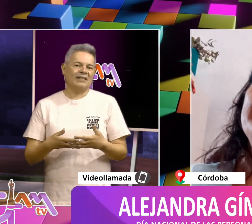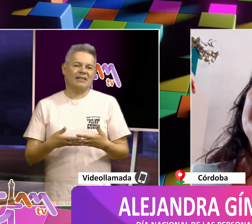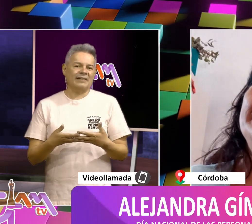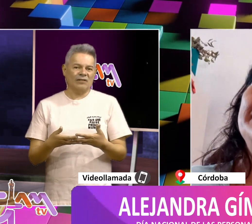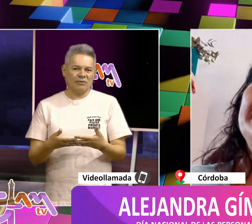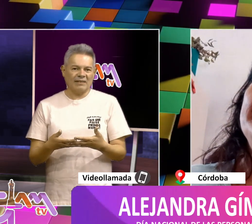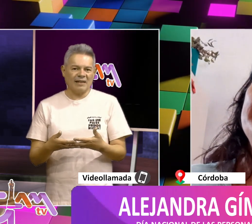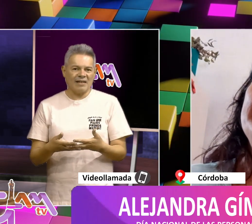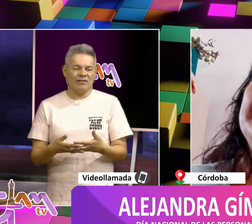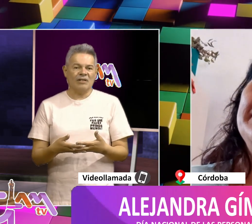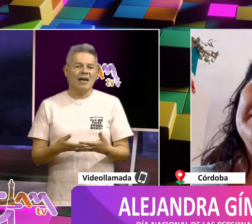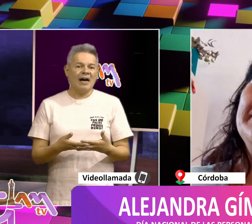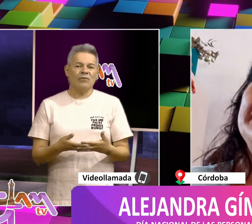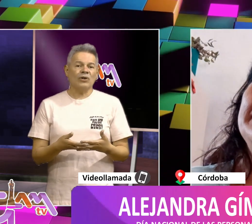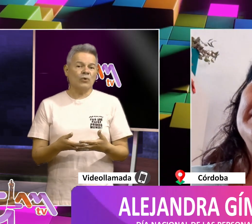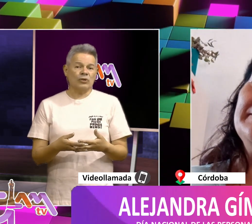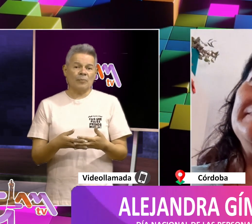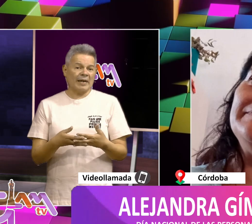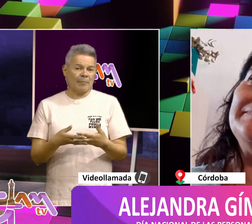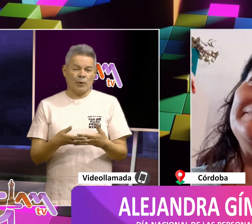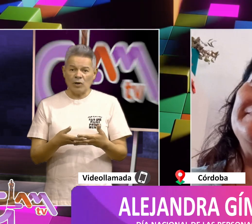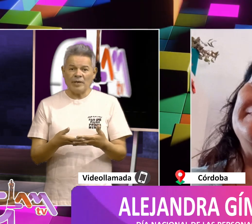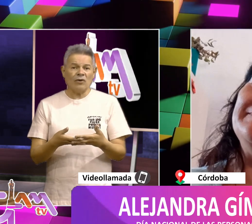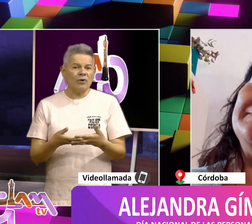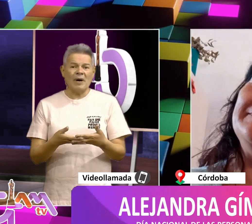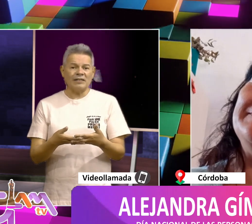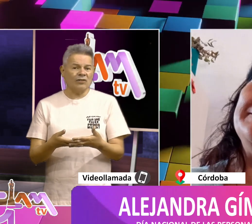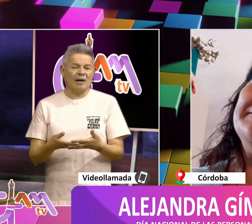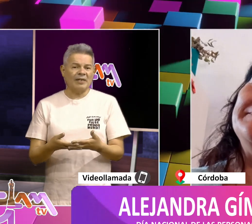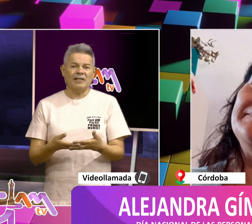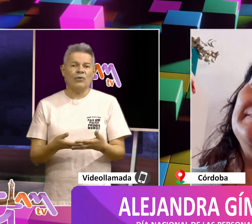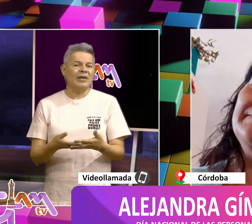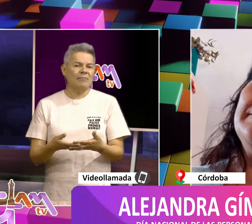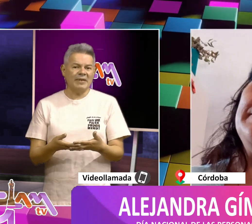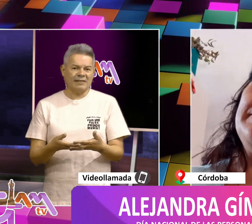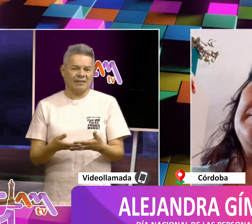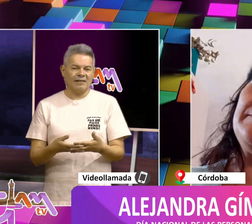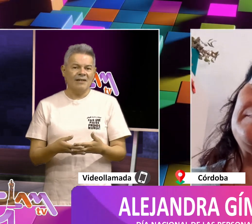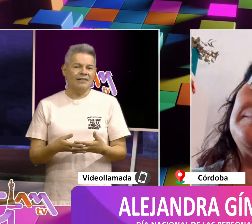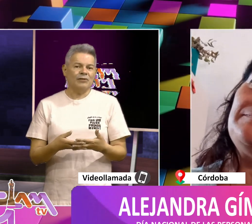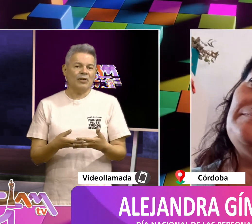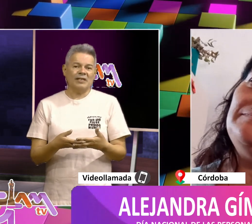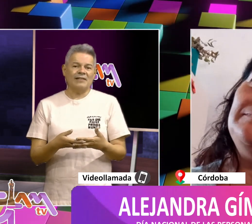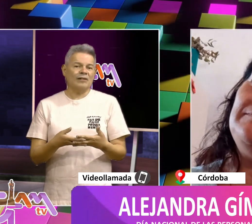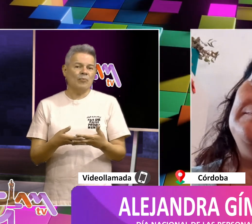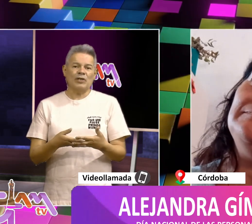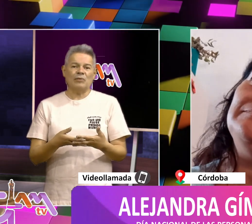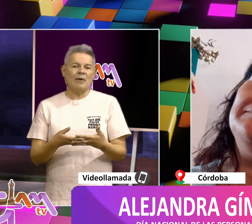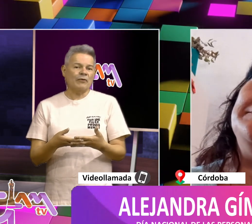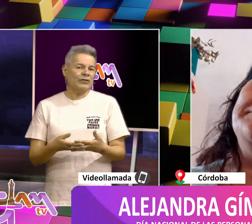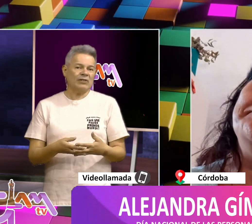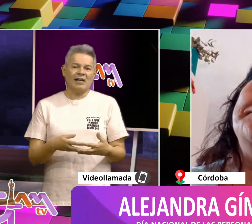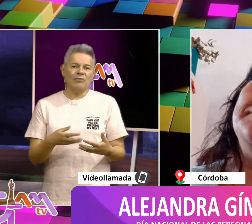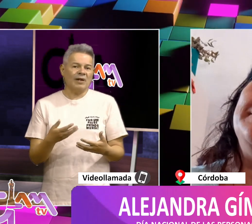algo que tenés que hacerlo durante años. Algunos cursos para por lo menos lo básico, aprenderlo duran meses. Y si uno quiere hacerlo un poquito